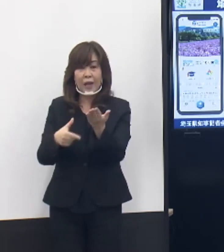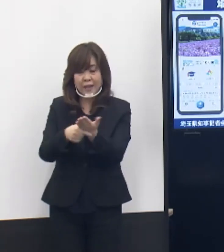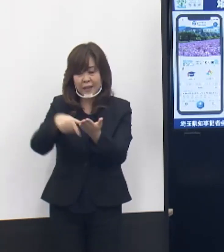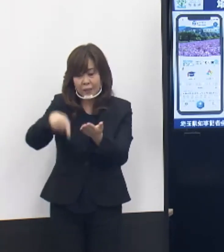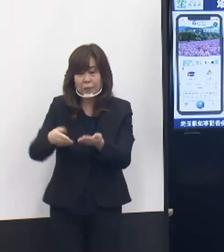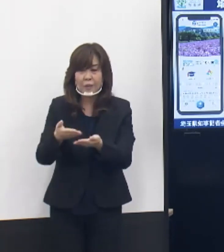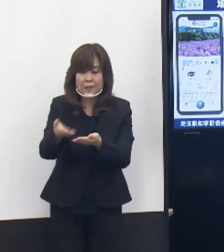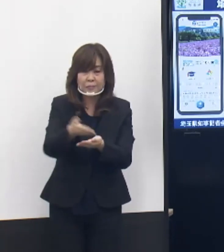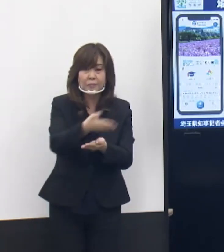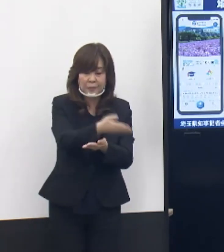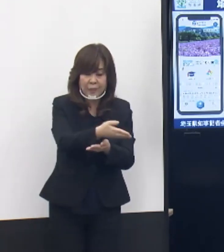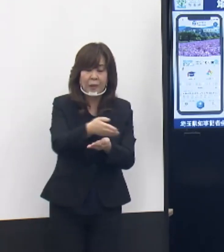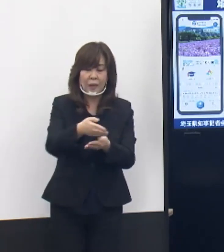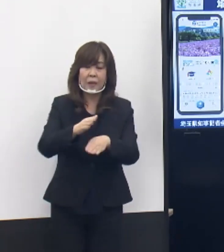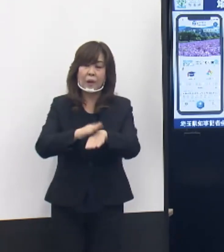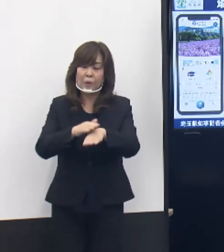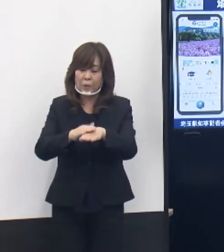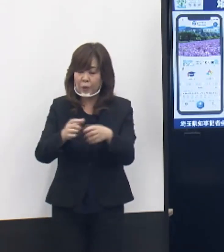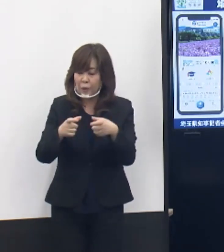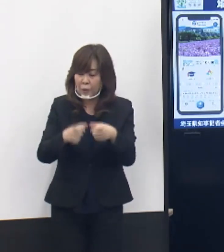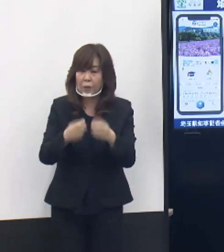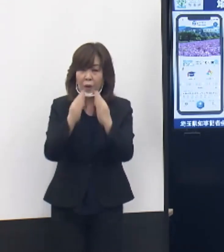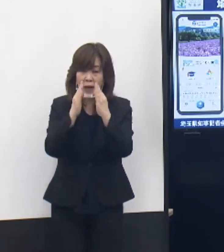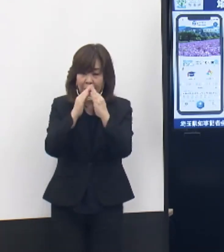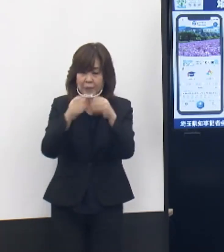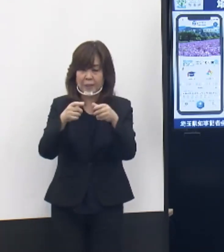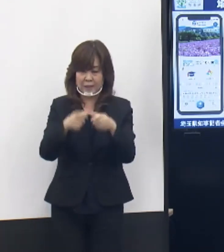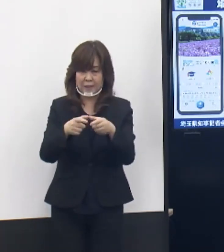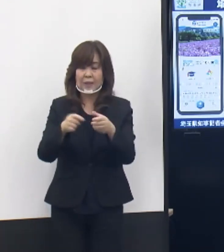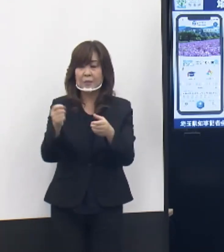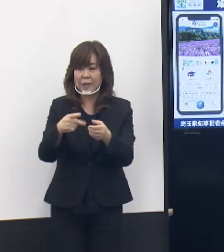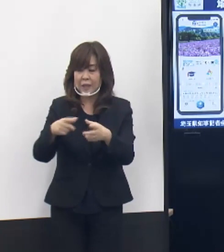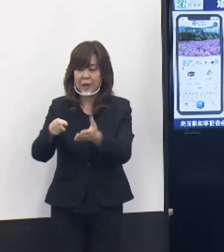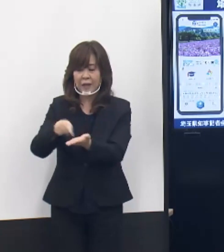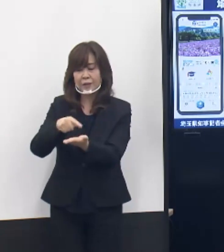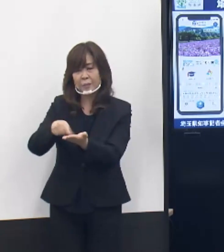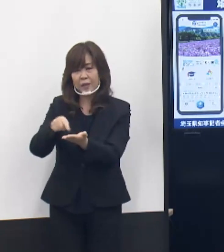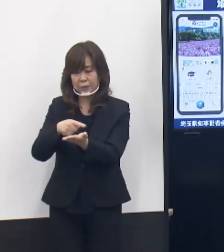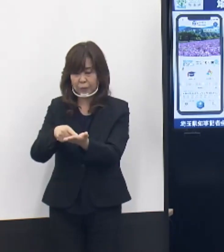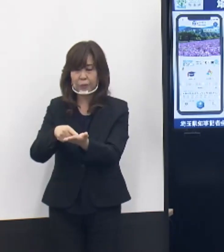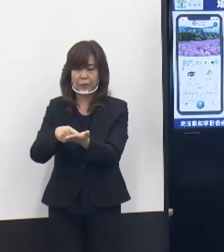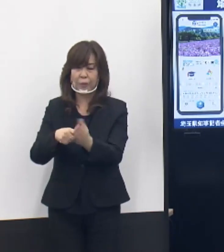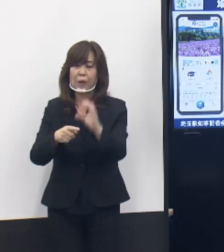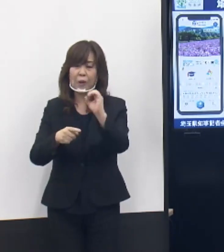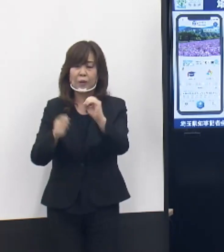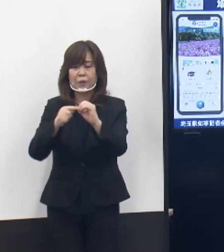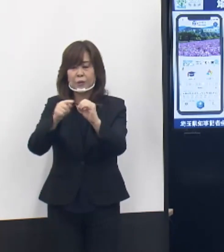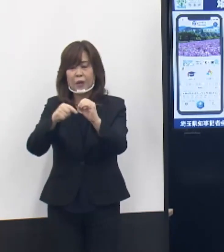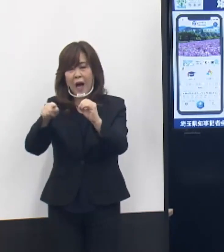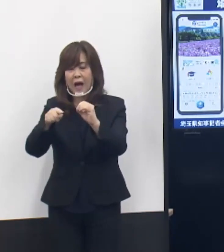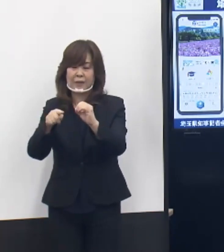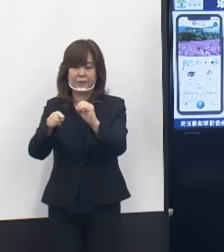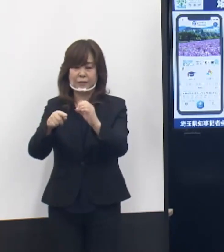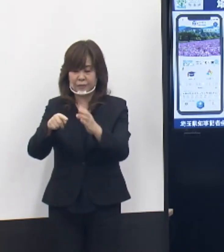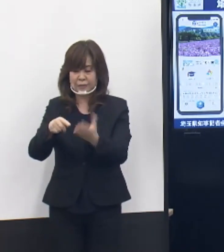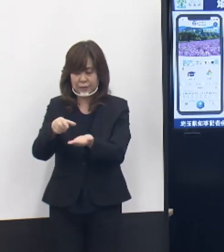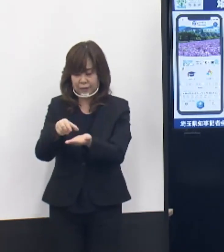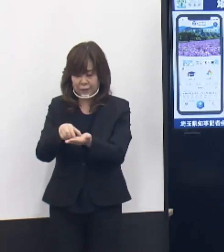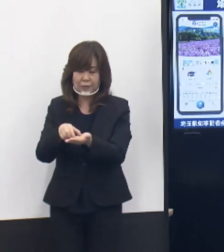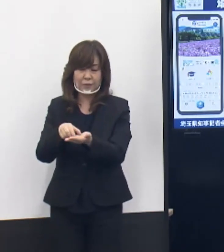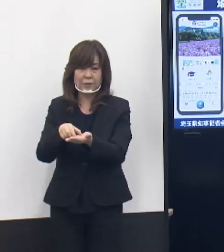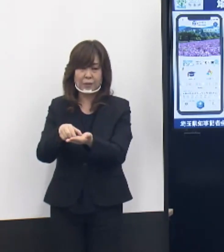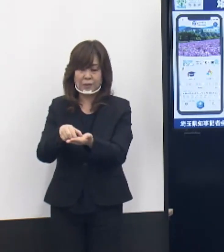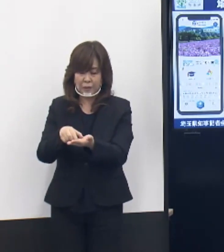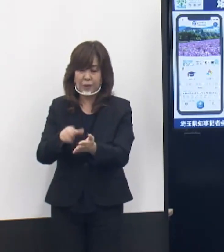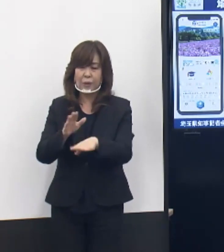ンとそれから紙と、これスマートフォンでできる方は QR コードで、できない方は紙でやってますけれども、名刺のようなもの、これをそ